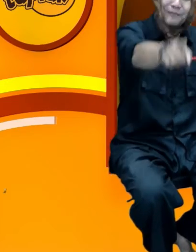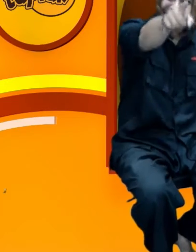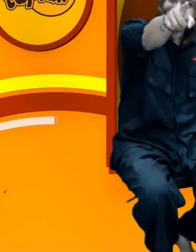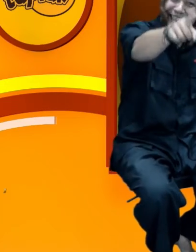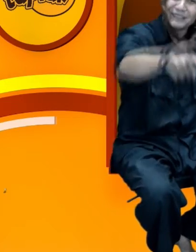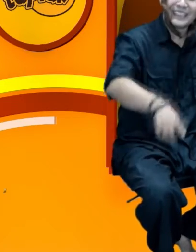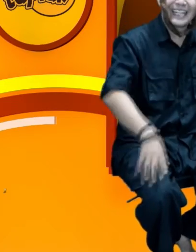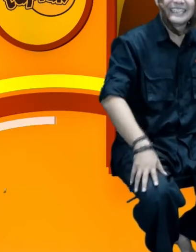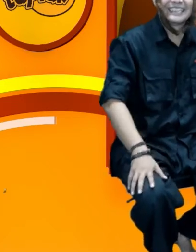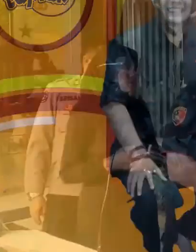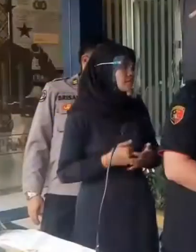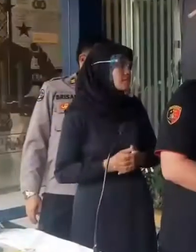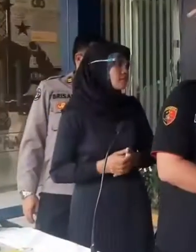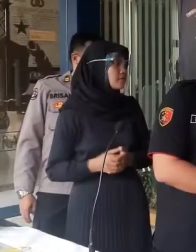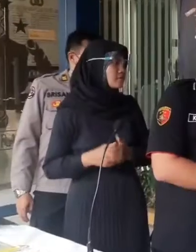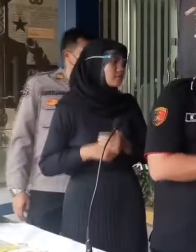Iki lho beritane, iki lho beritane.